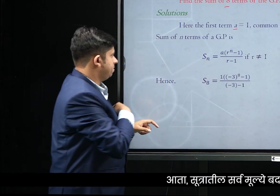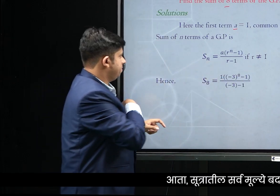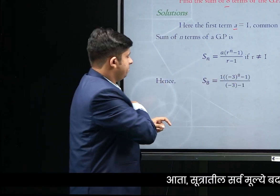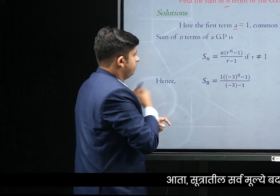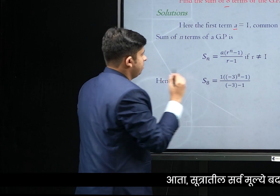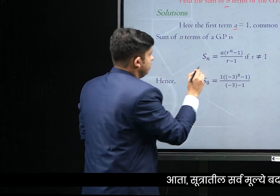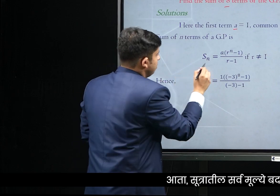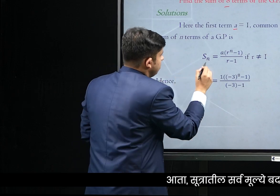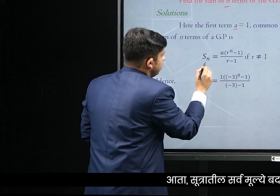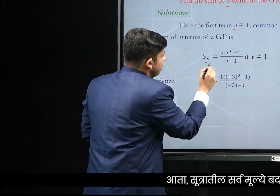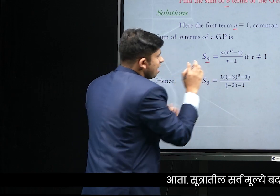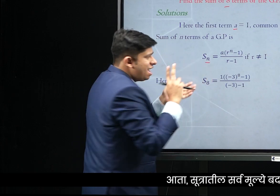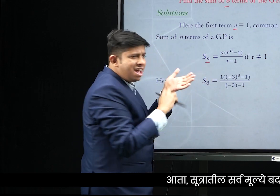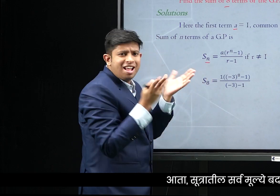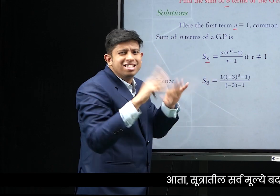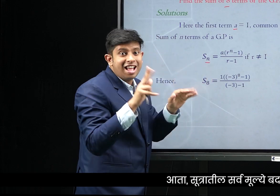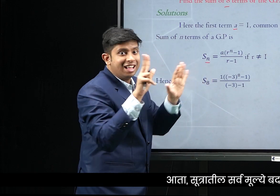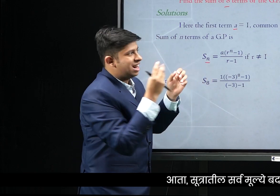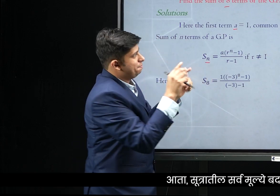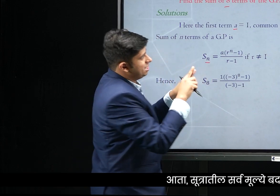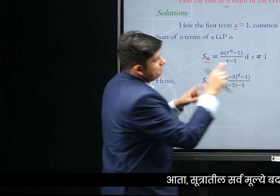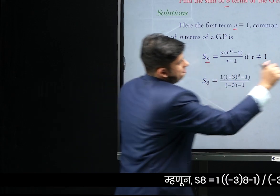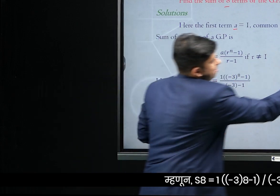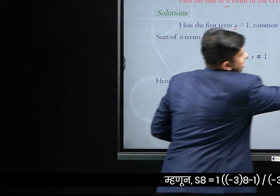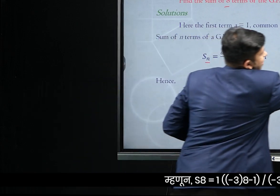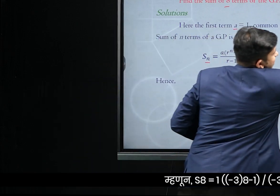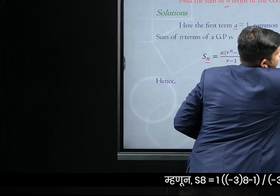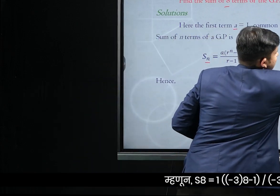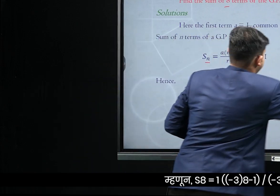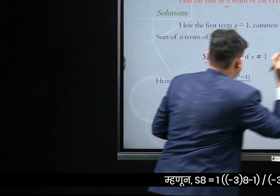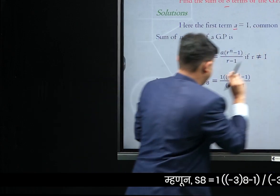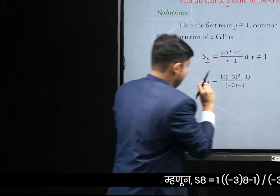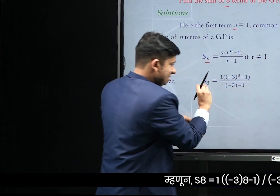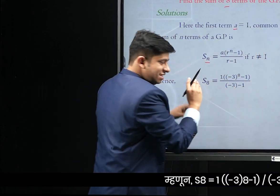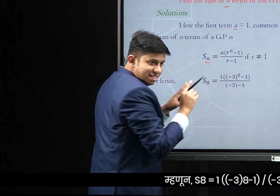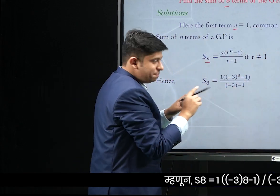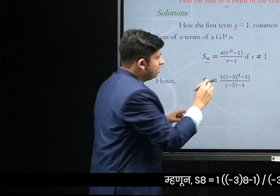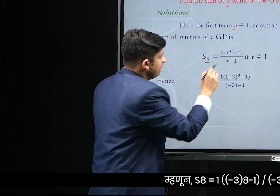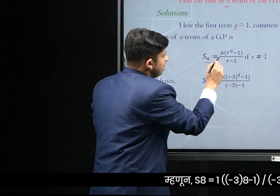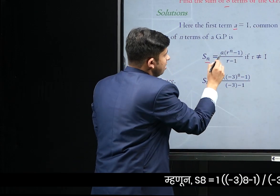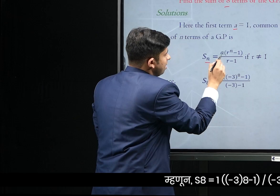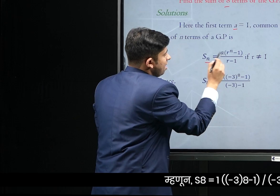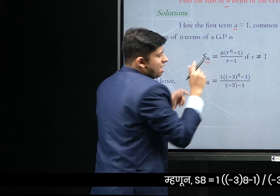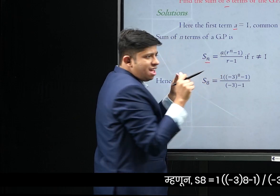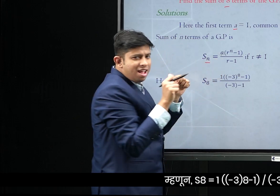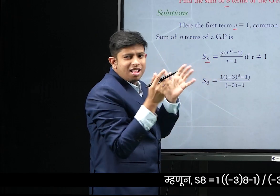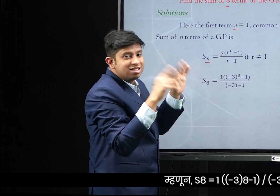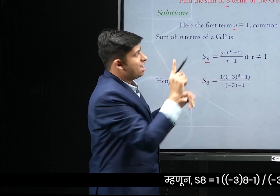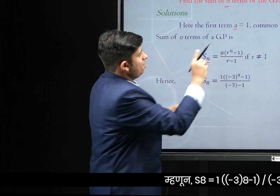आता सूत्रातील सर्व मूल्ये बदला. म्हणून S8 equals 1, minus 3 to 1, minus 3